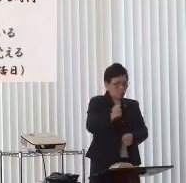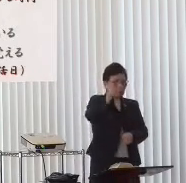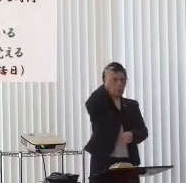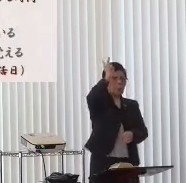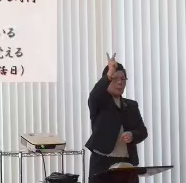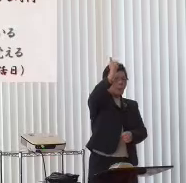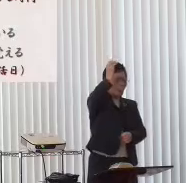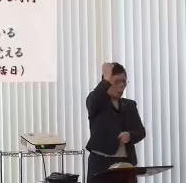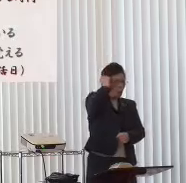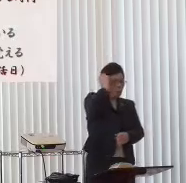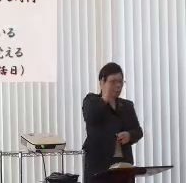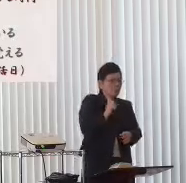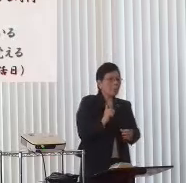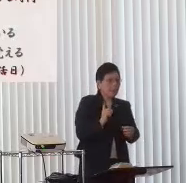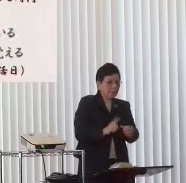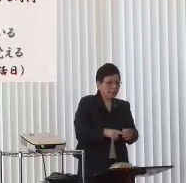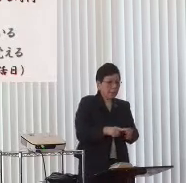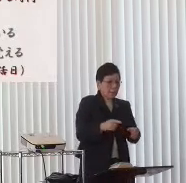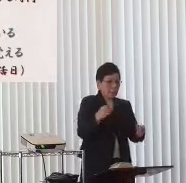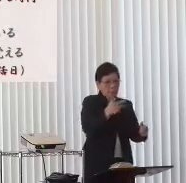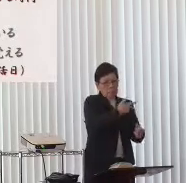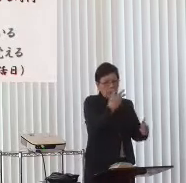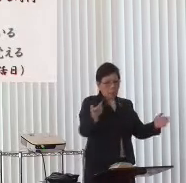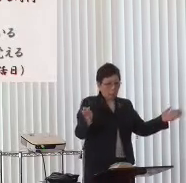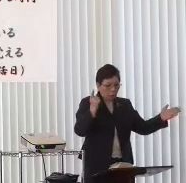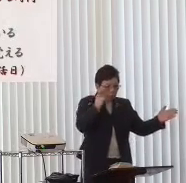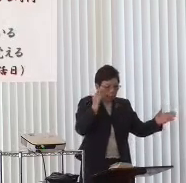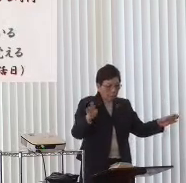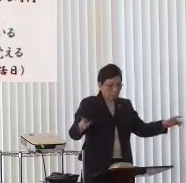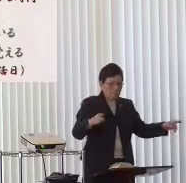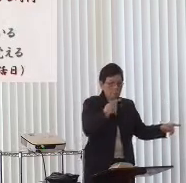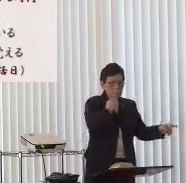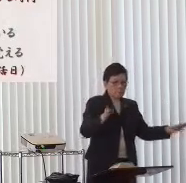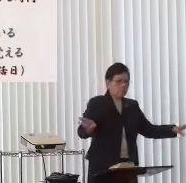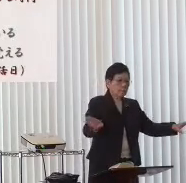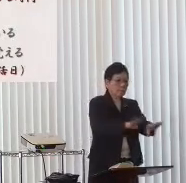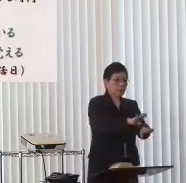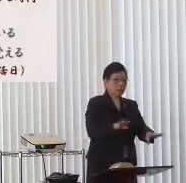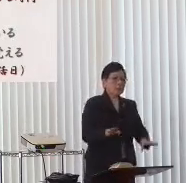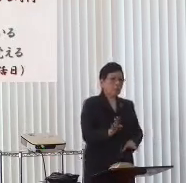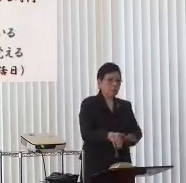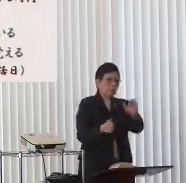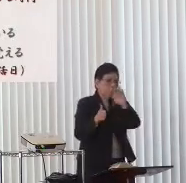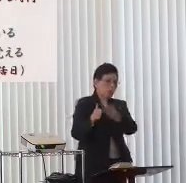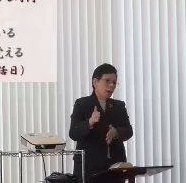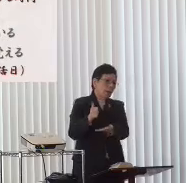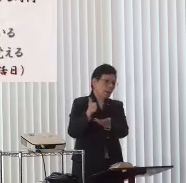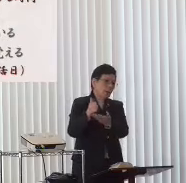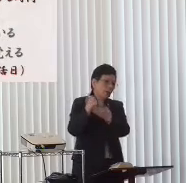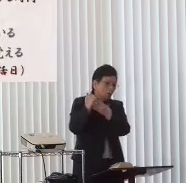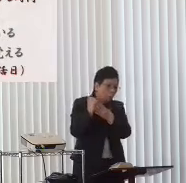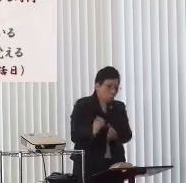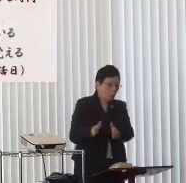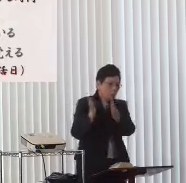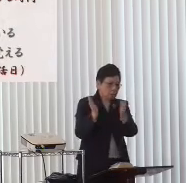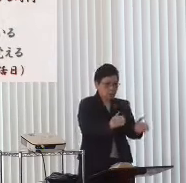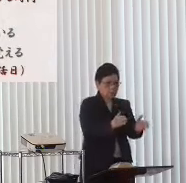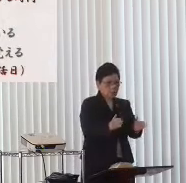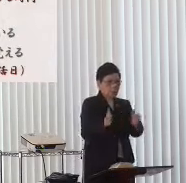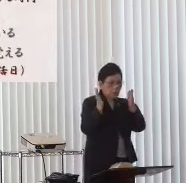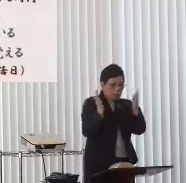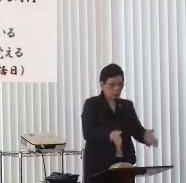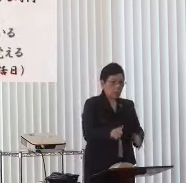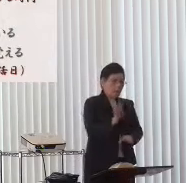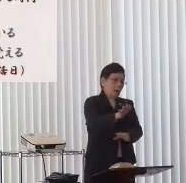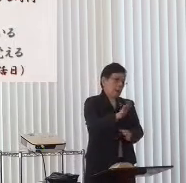。ですから、ぜひ今年皆さん、この日曜日の礼拝に頑張って出席